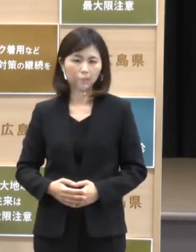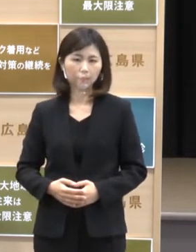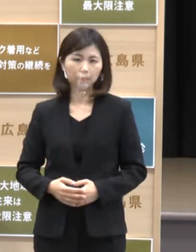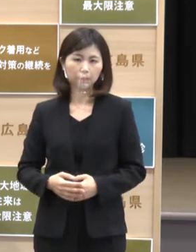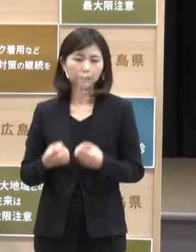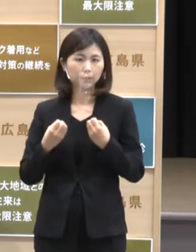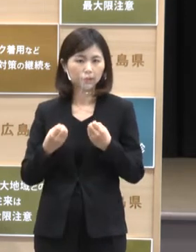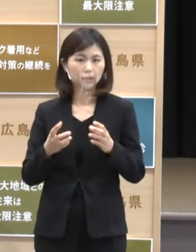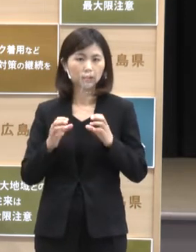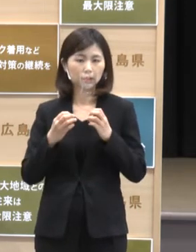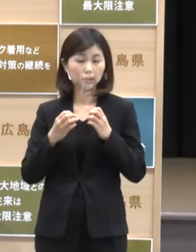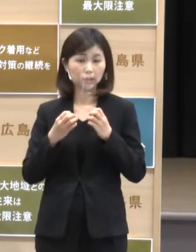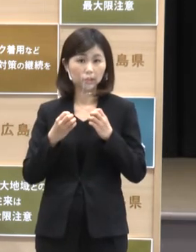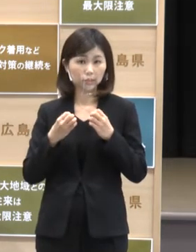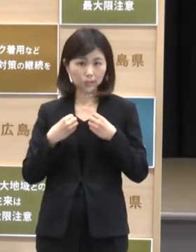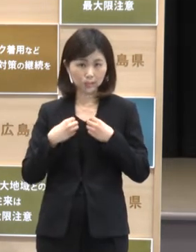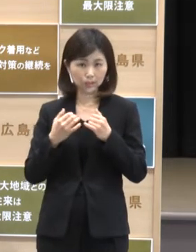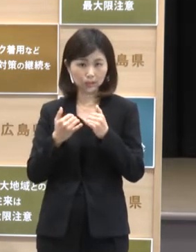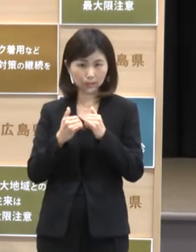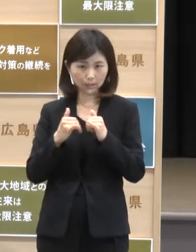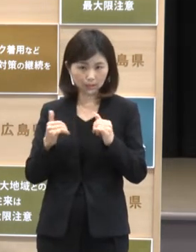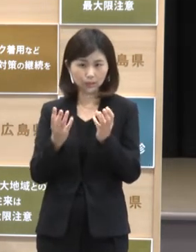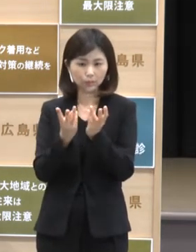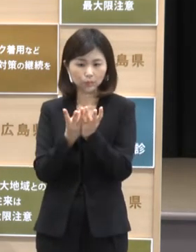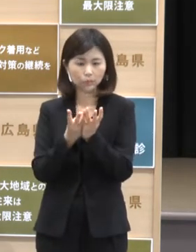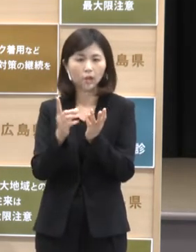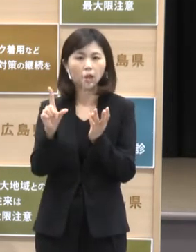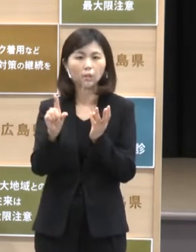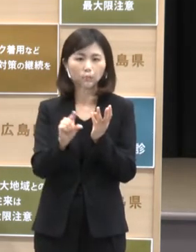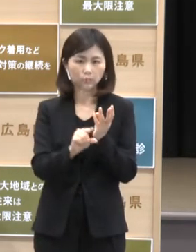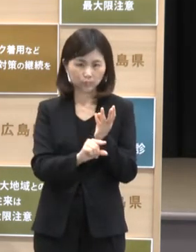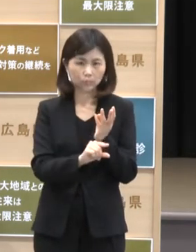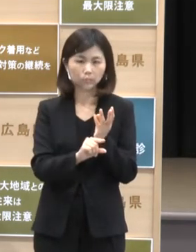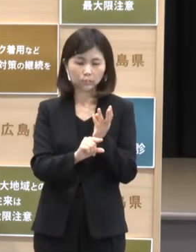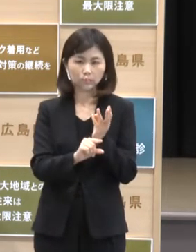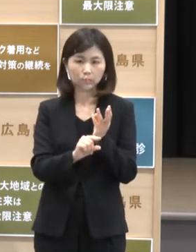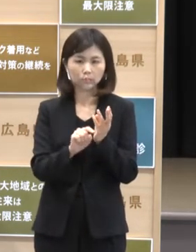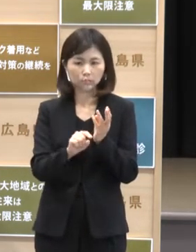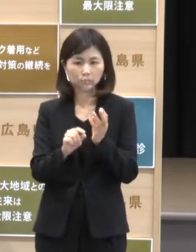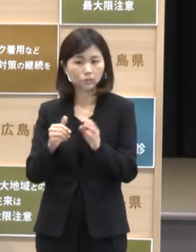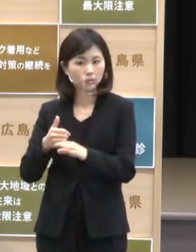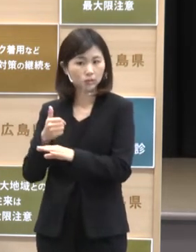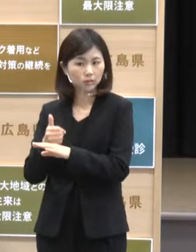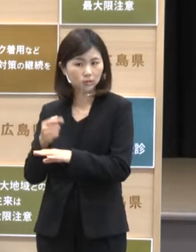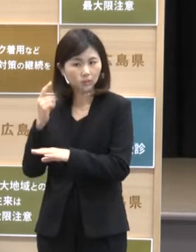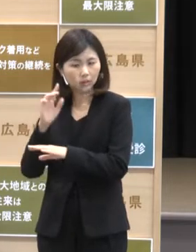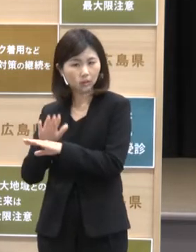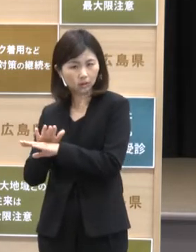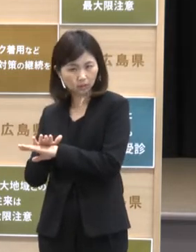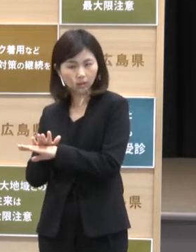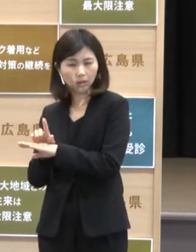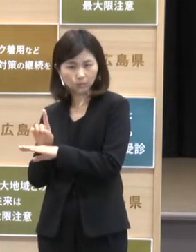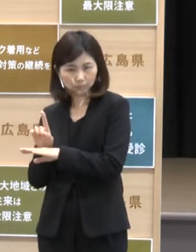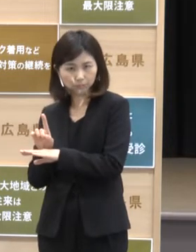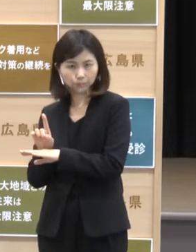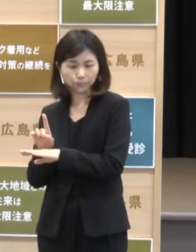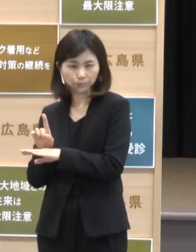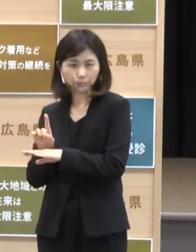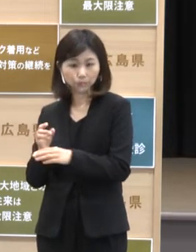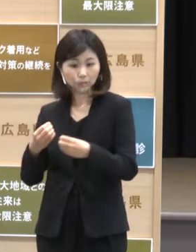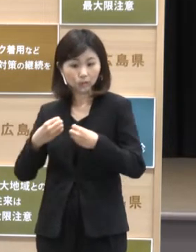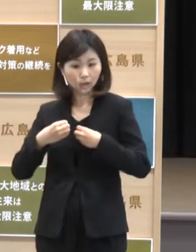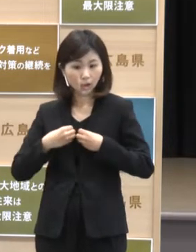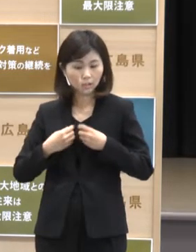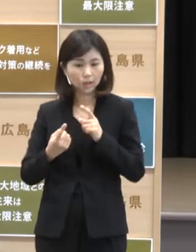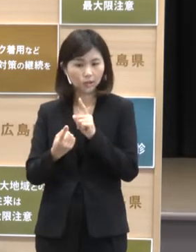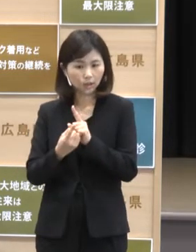規感染者数が減少傾向にあるということで、まあ、知事の、まあ、見解として感染対策、まあ、抑え込みができ